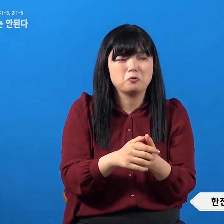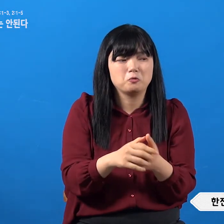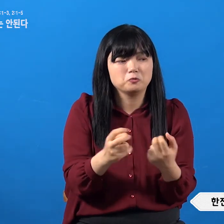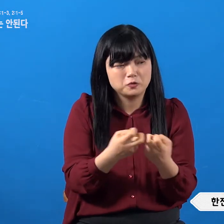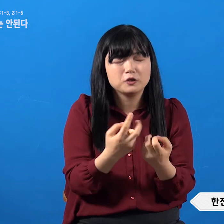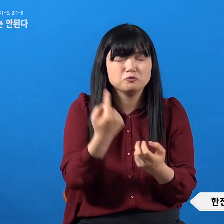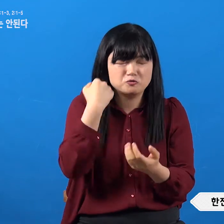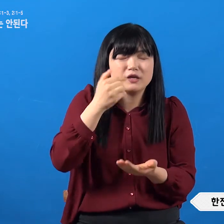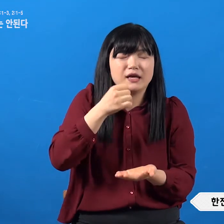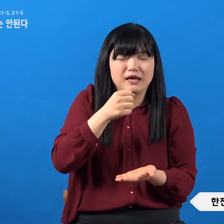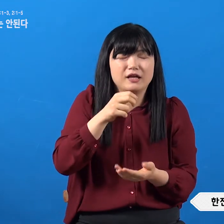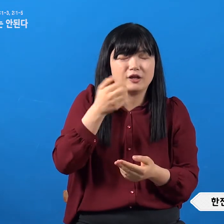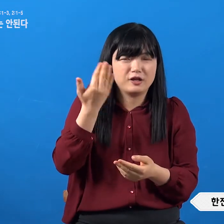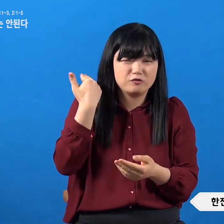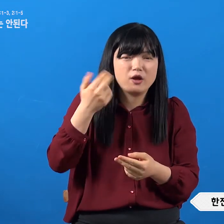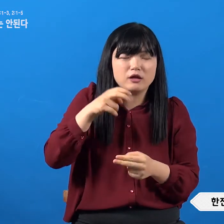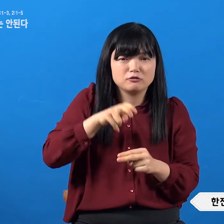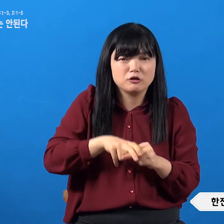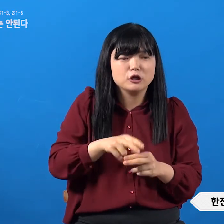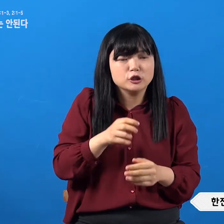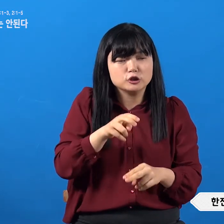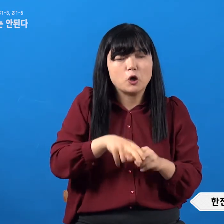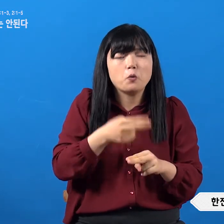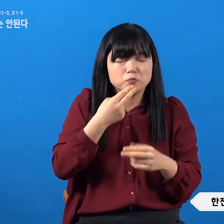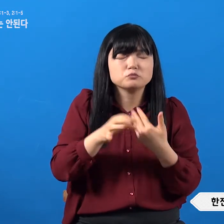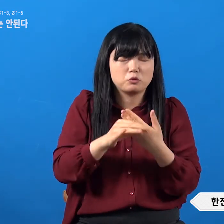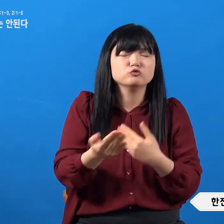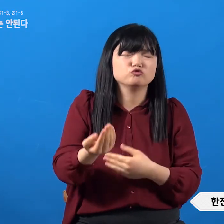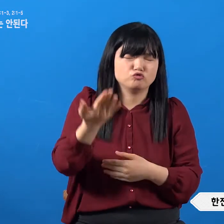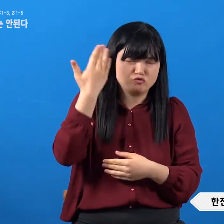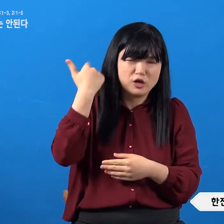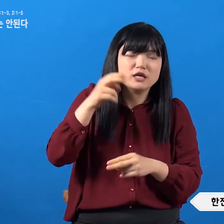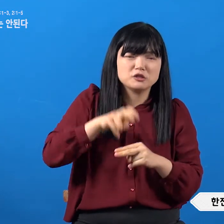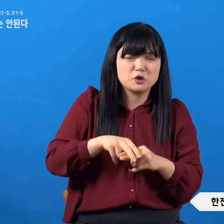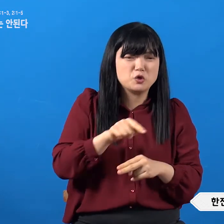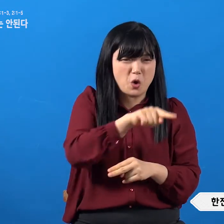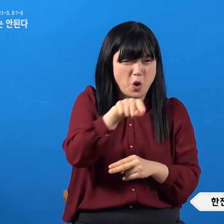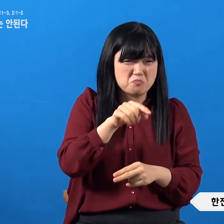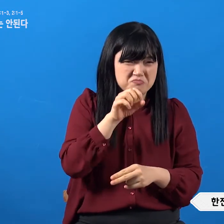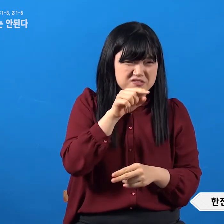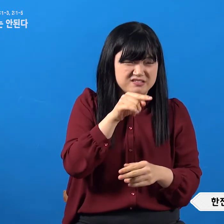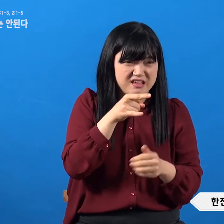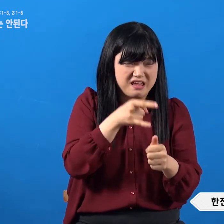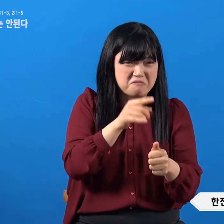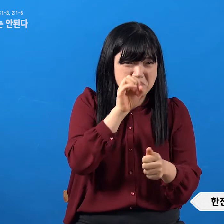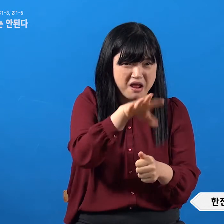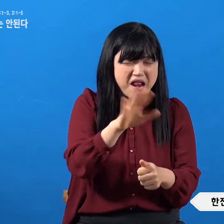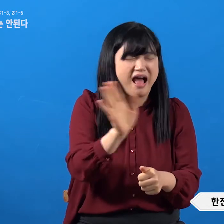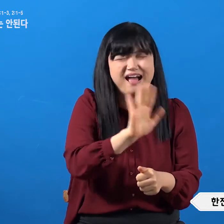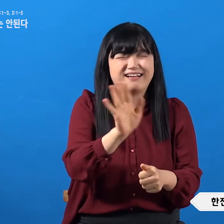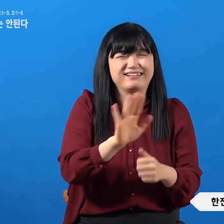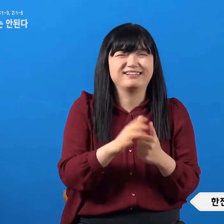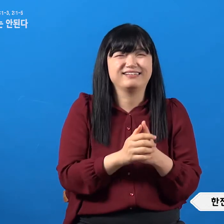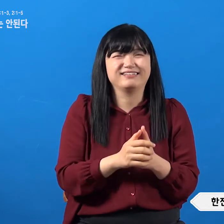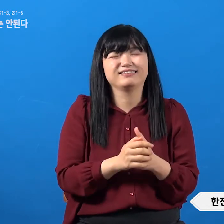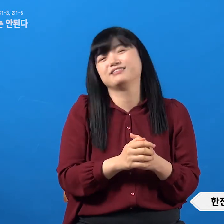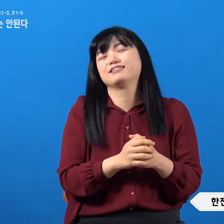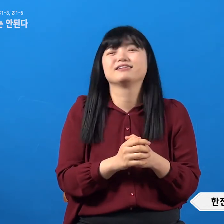수도 있는 거지요. 또 자리도 없으면 뒤에 앉아야지요. 여러분 두고 하는 얘기가 아니고.